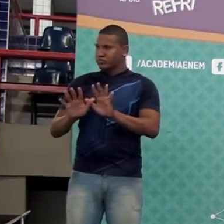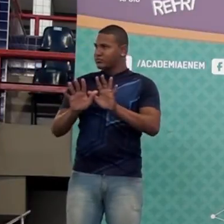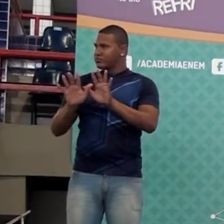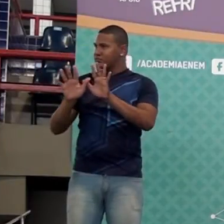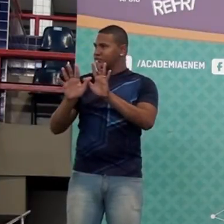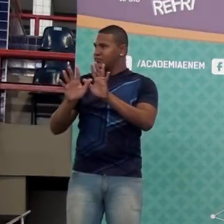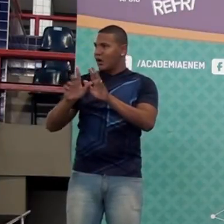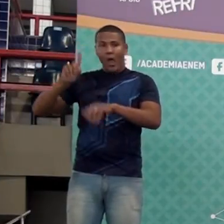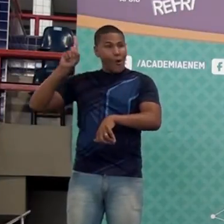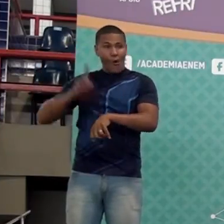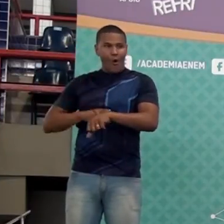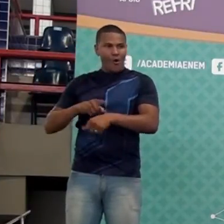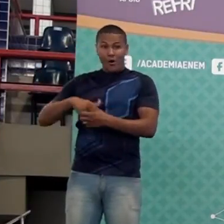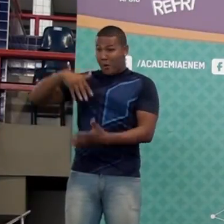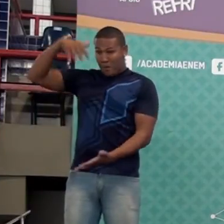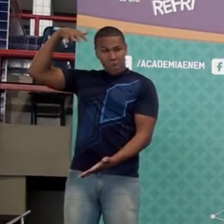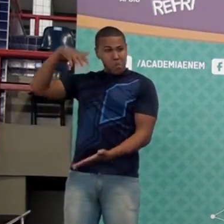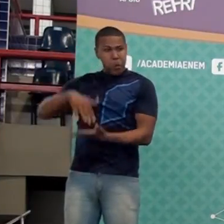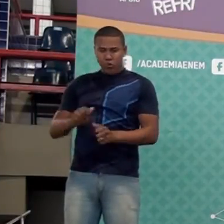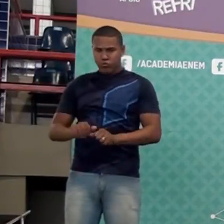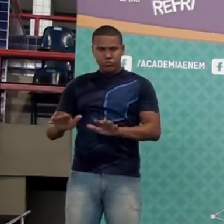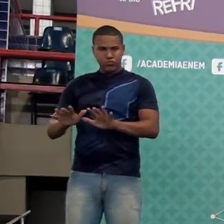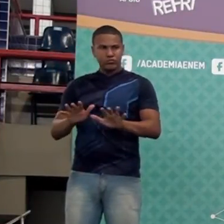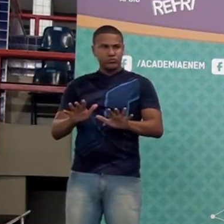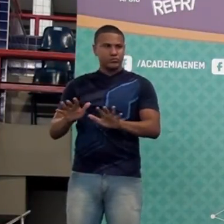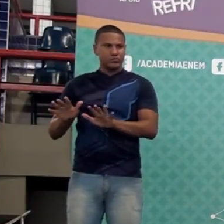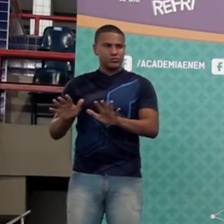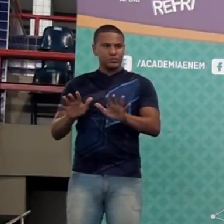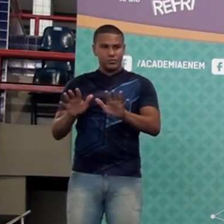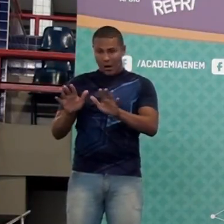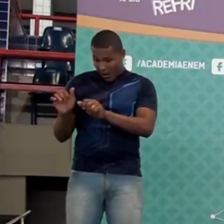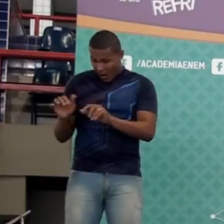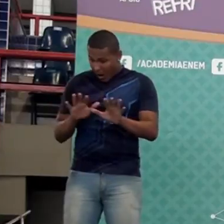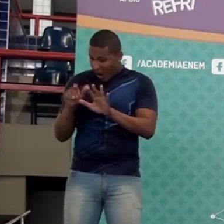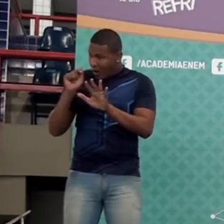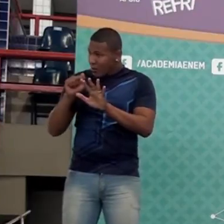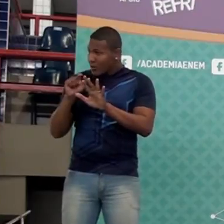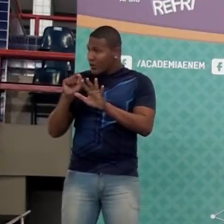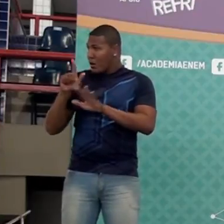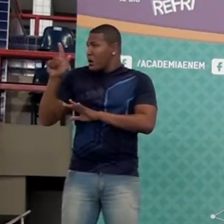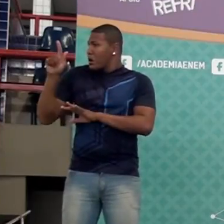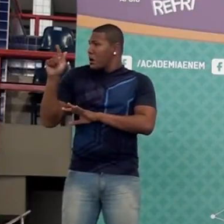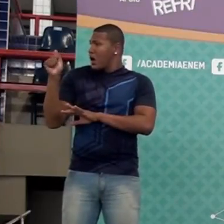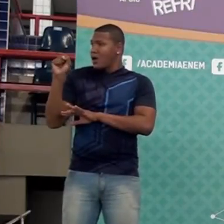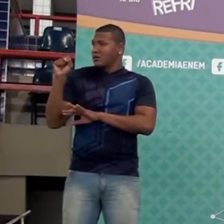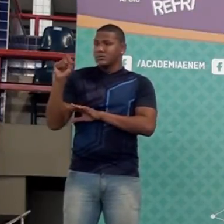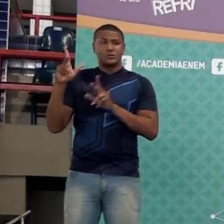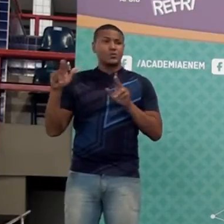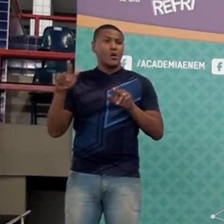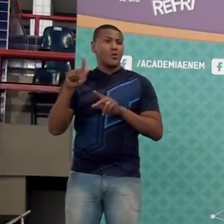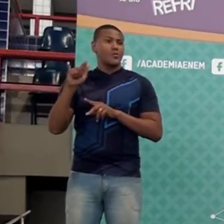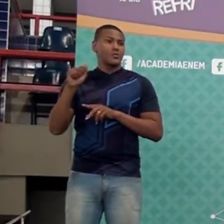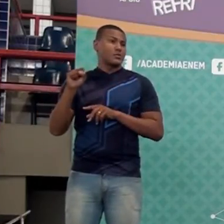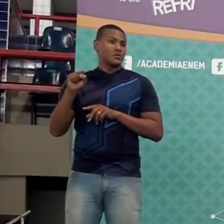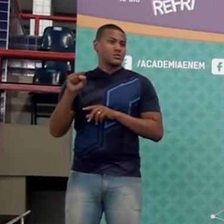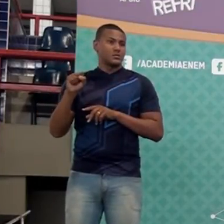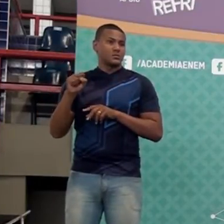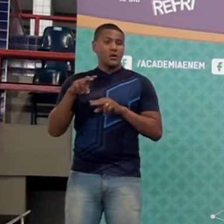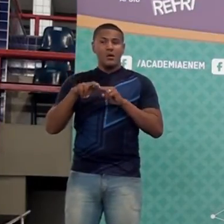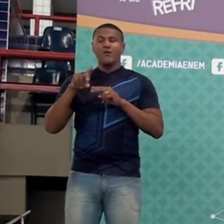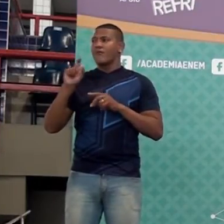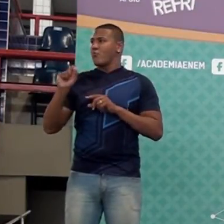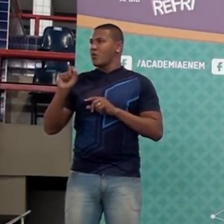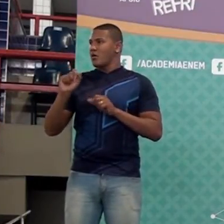estado gasoso. Aí você passa a ter vapor d'água. Vapor é gás. O que é que esse gás vai fazer? Vai movimentar as hélices